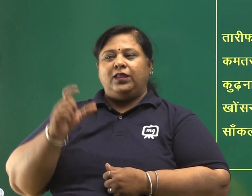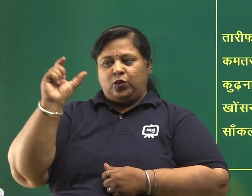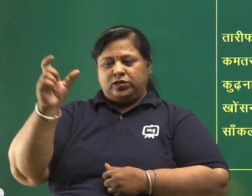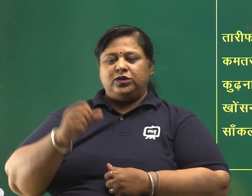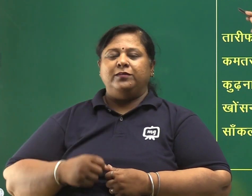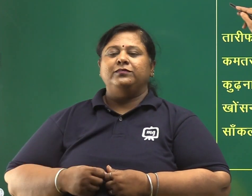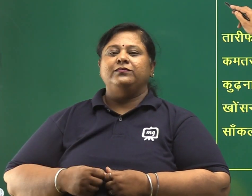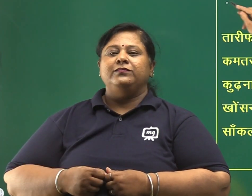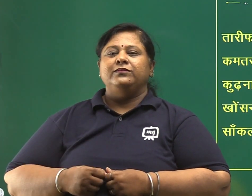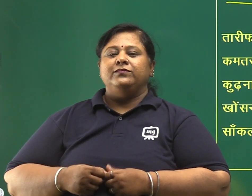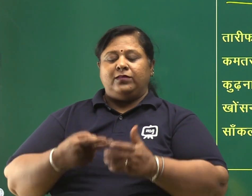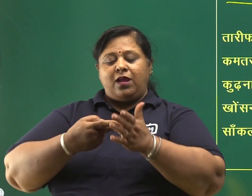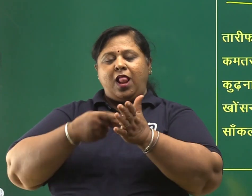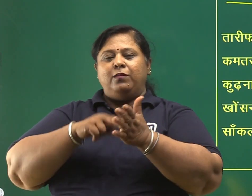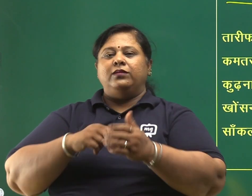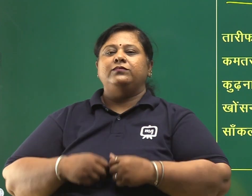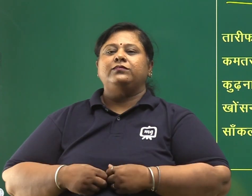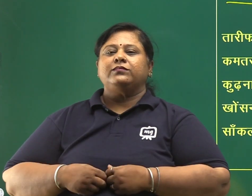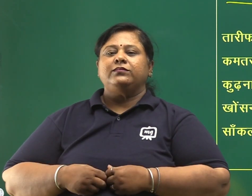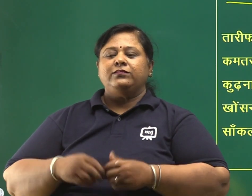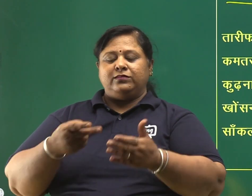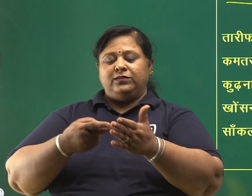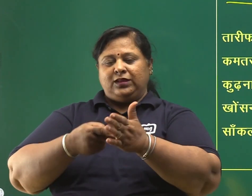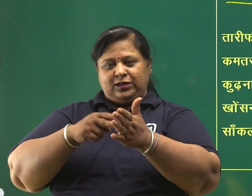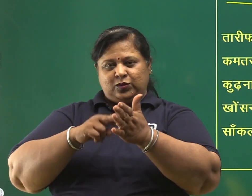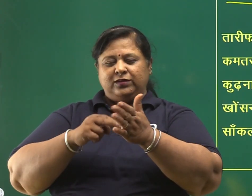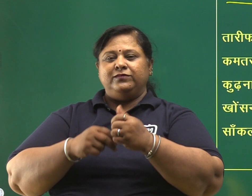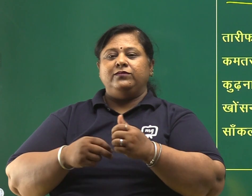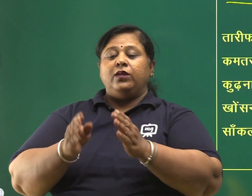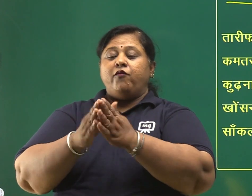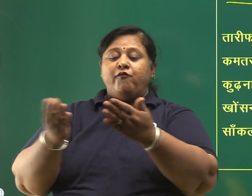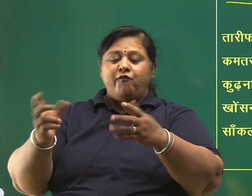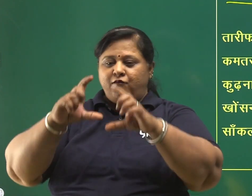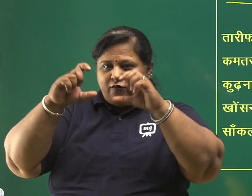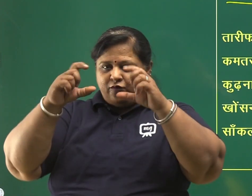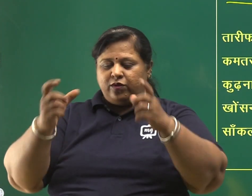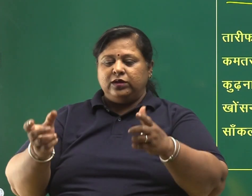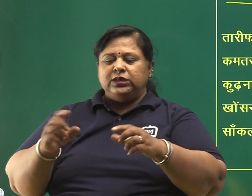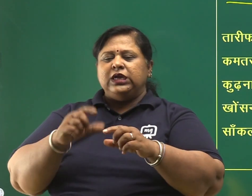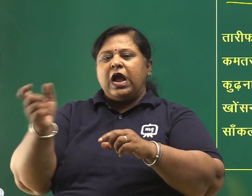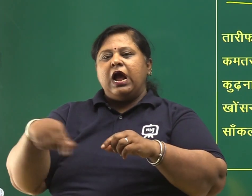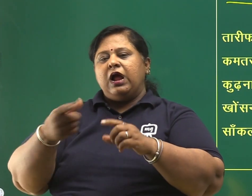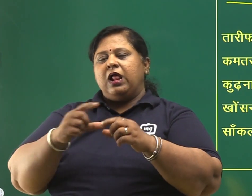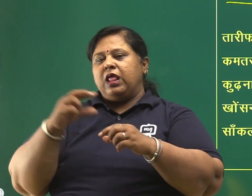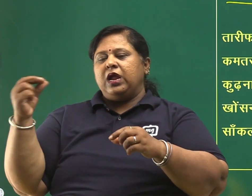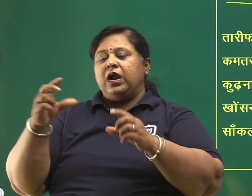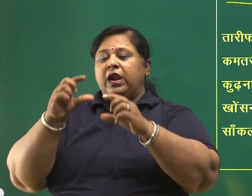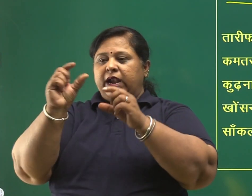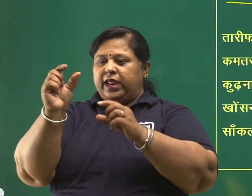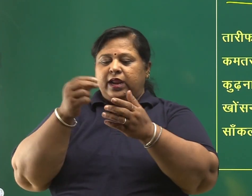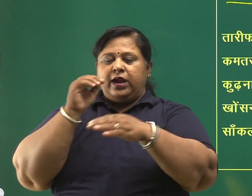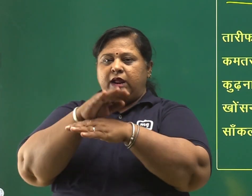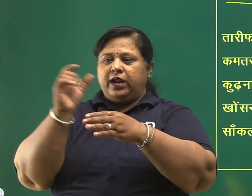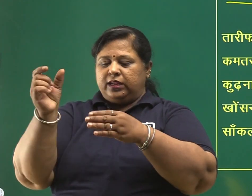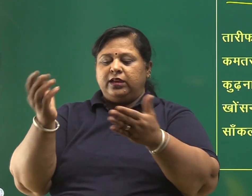दूसरा शब्द एल्बम। अर्थ होगा फोटो या टिकट संग्रह